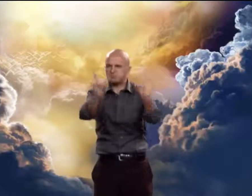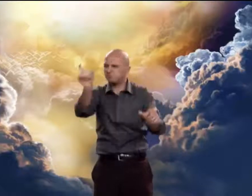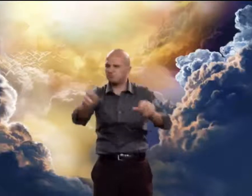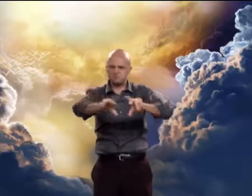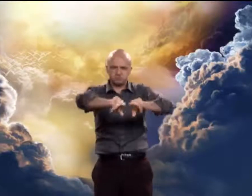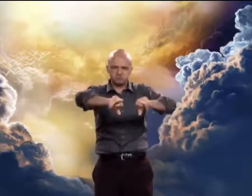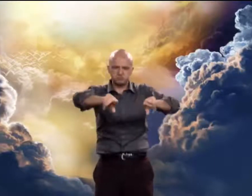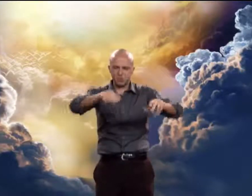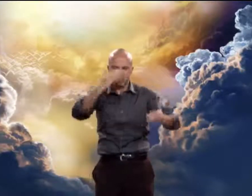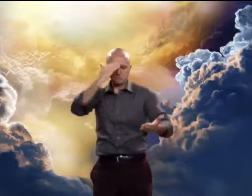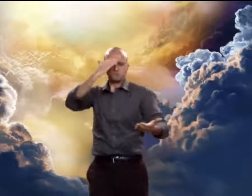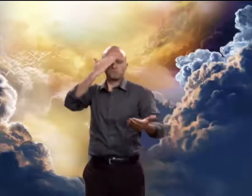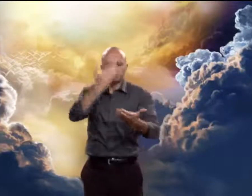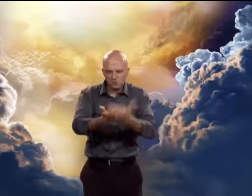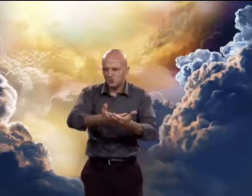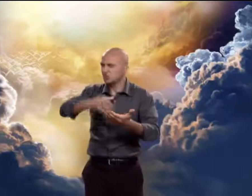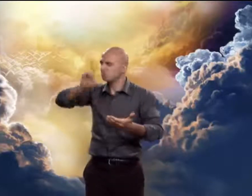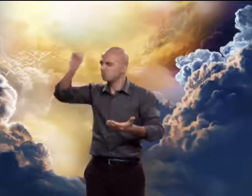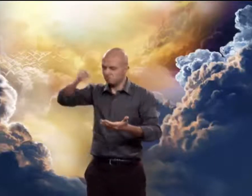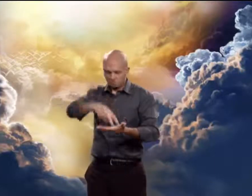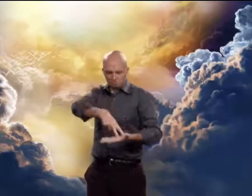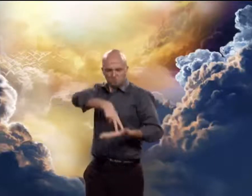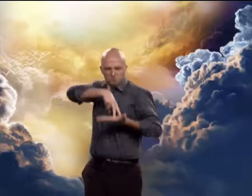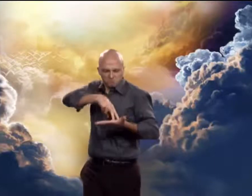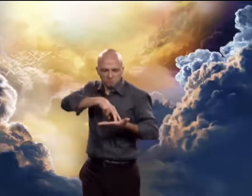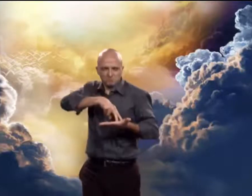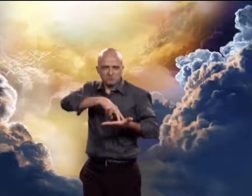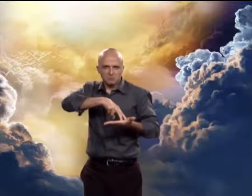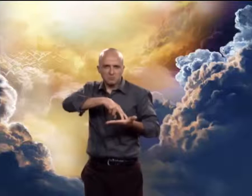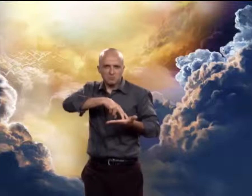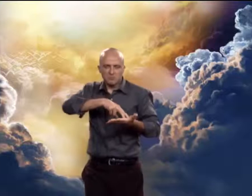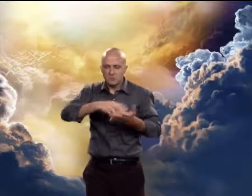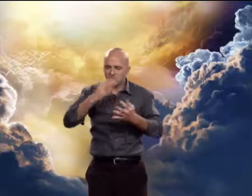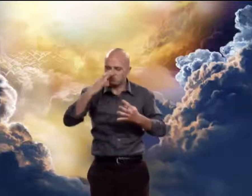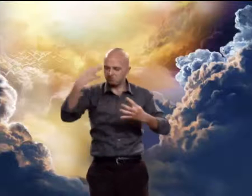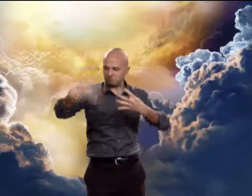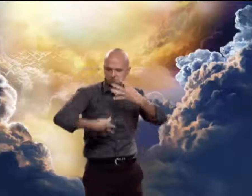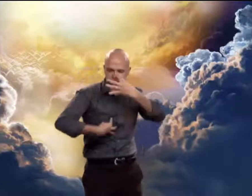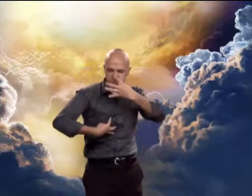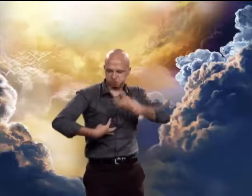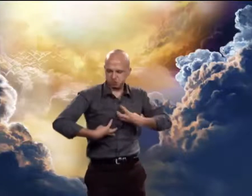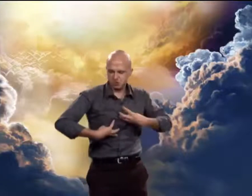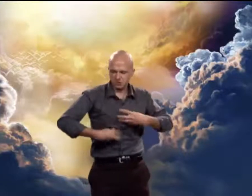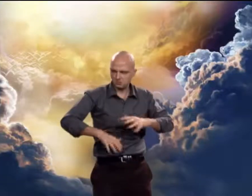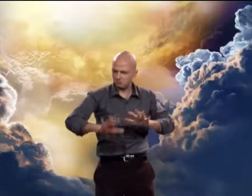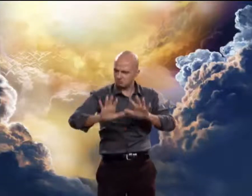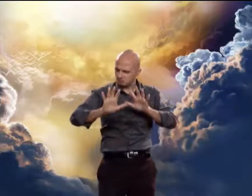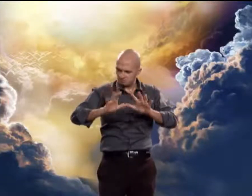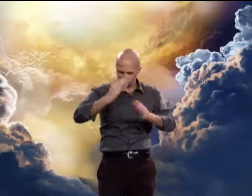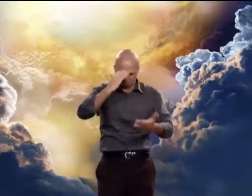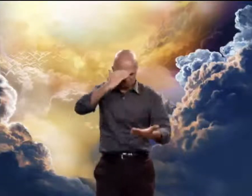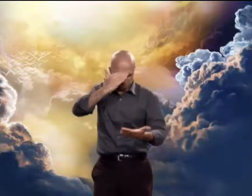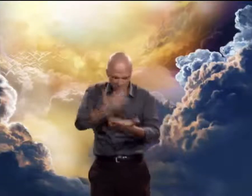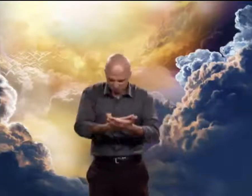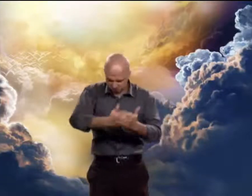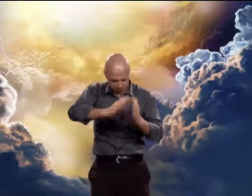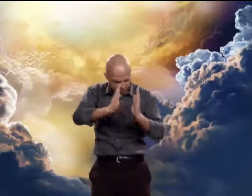luz. As estrelas cairão do céu e os poderes celestes serão abalados. Então se verá o Filho do Homem vindo nas